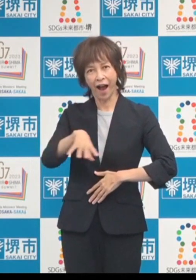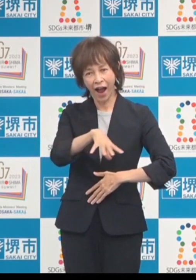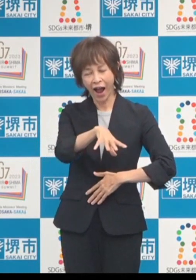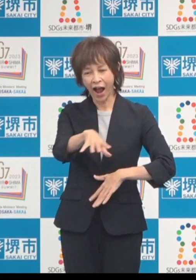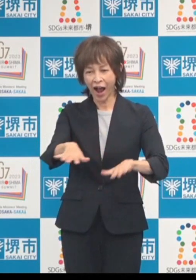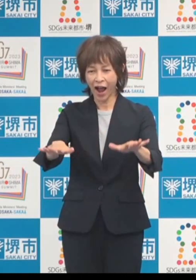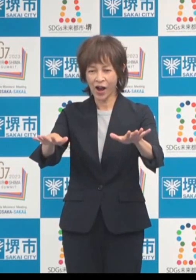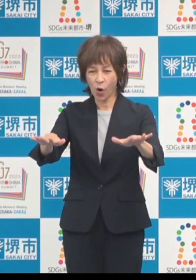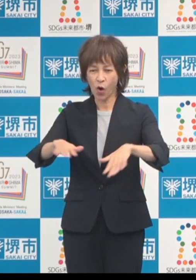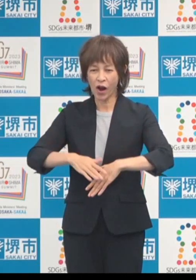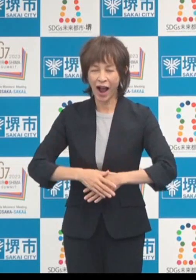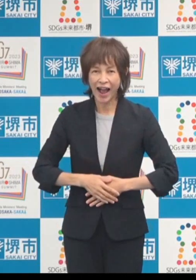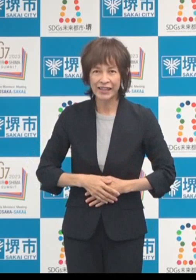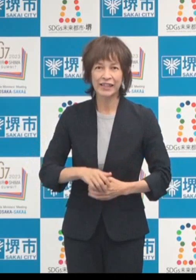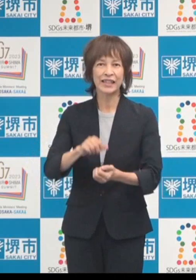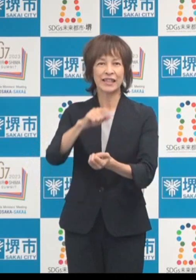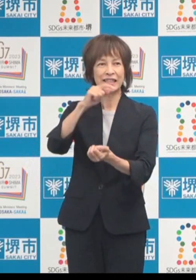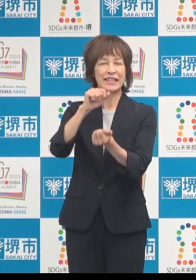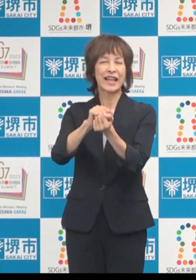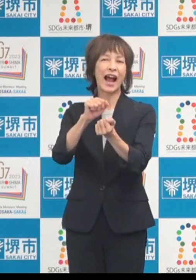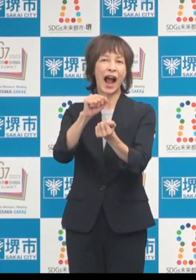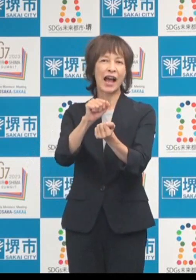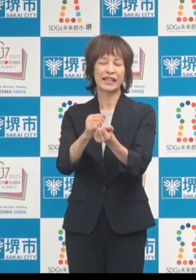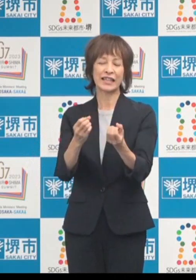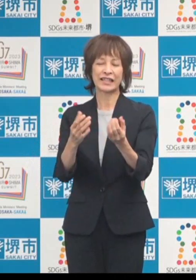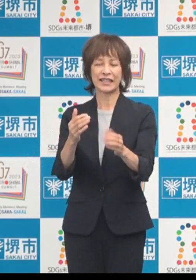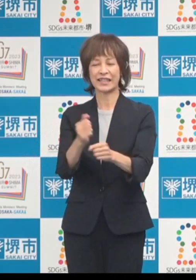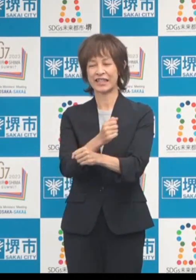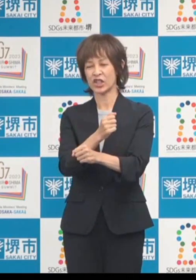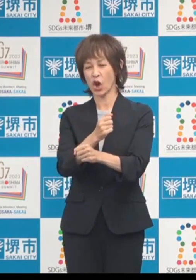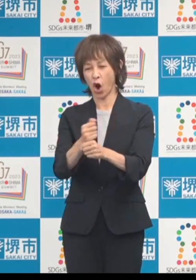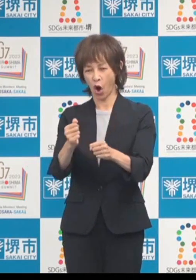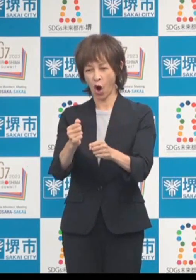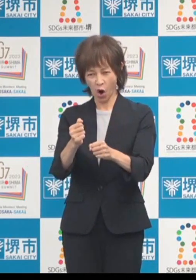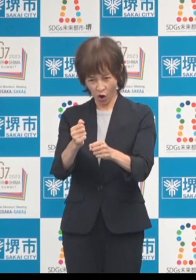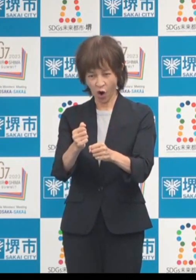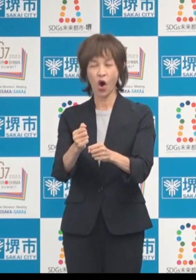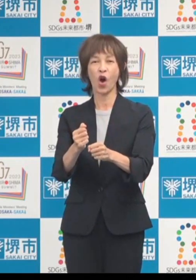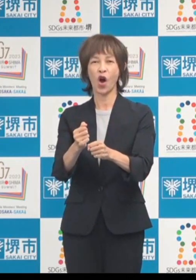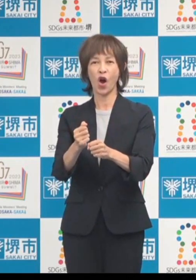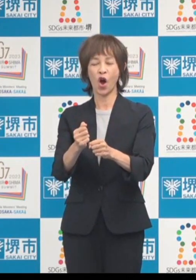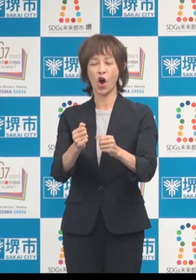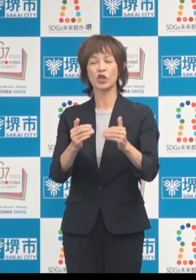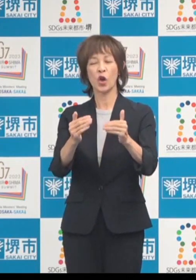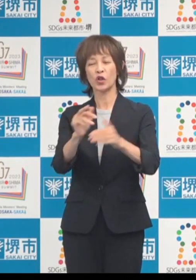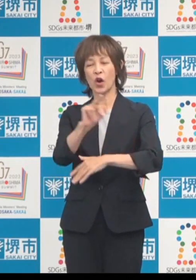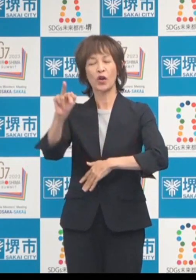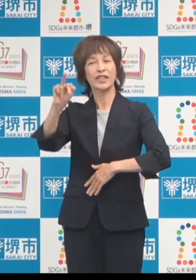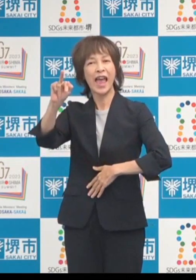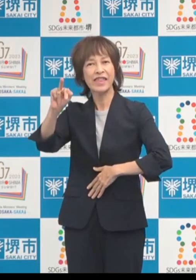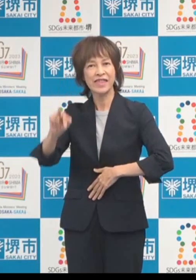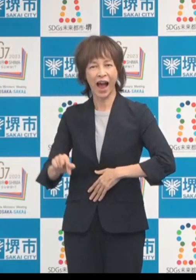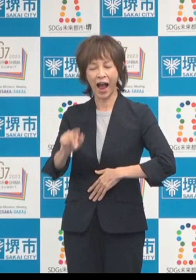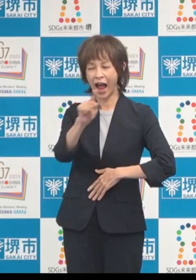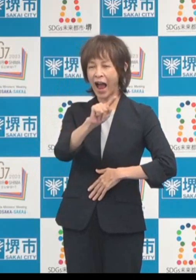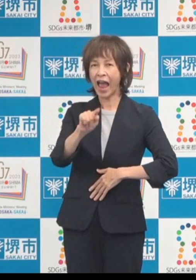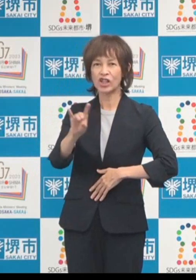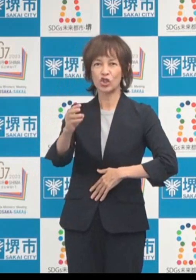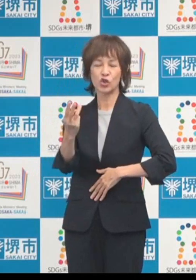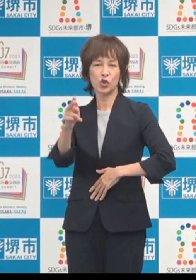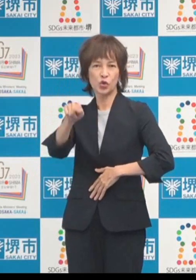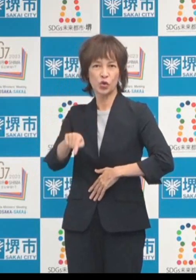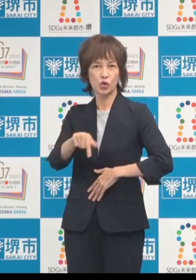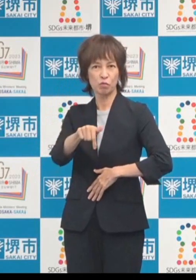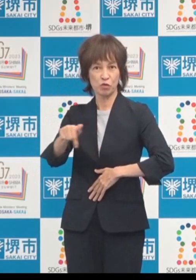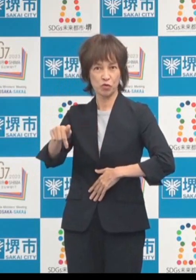度堺新事業創造センター S キューブ内に、起業家や事業家、また時代を担